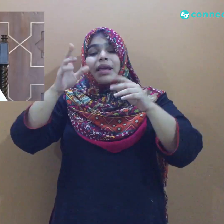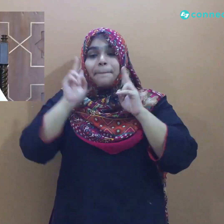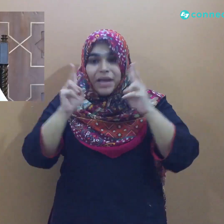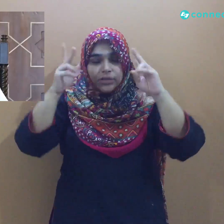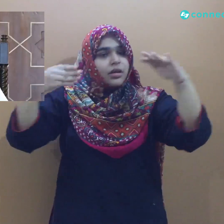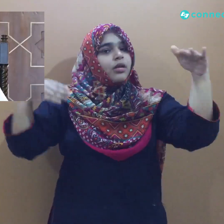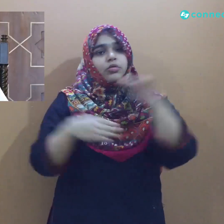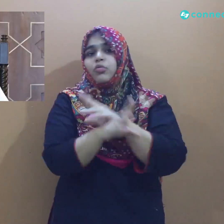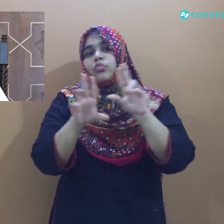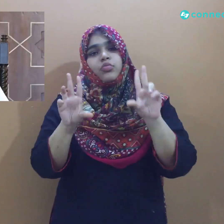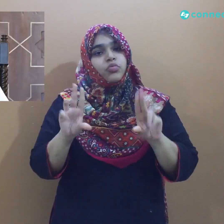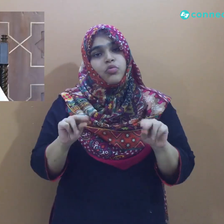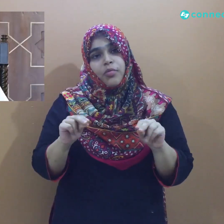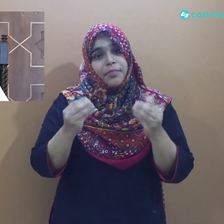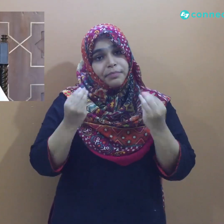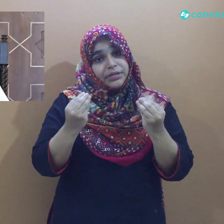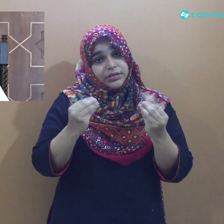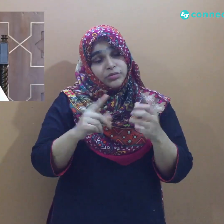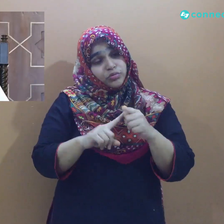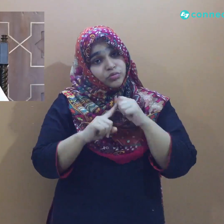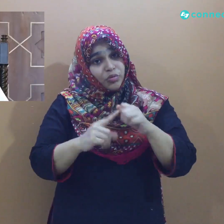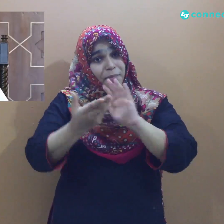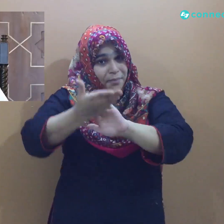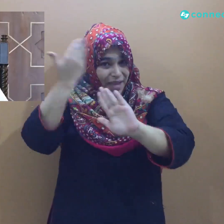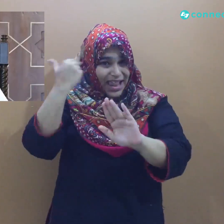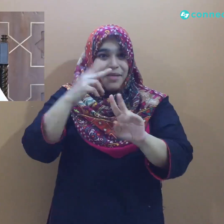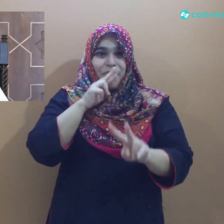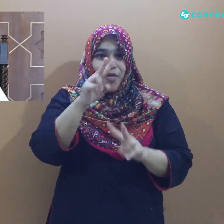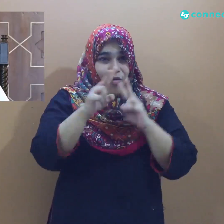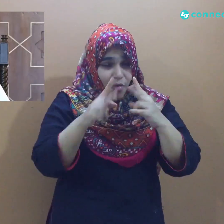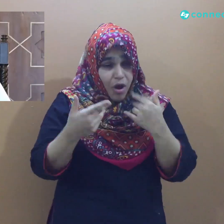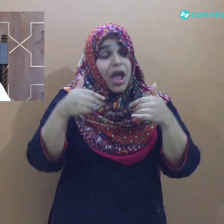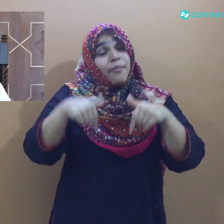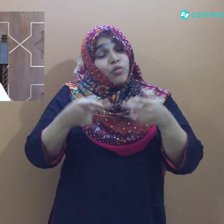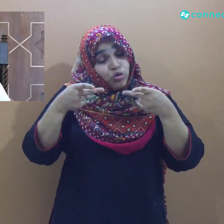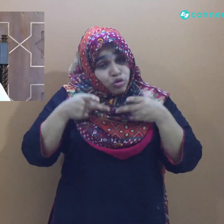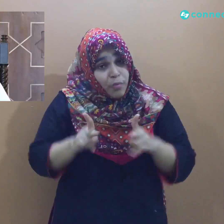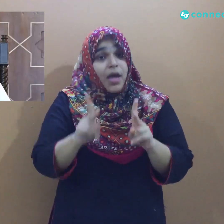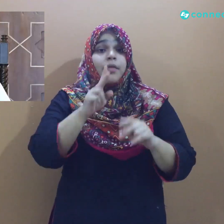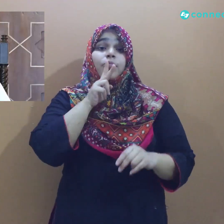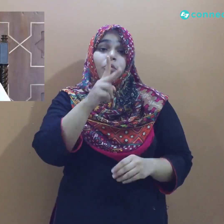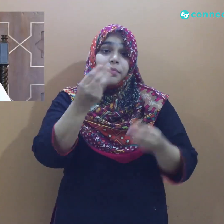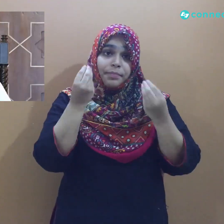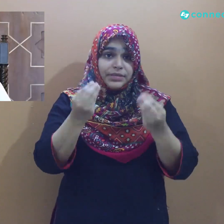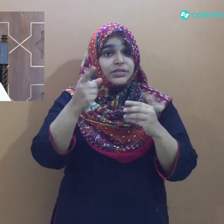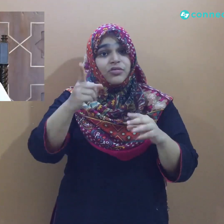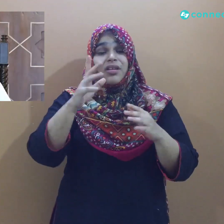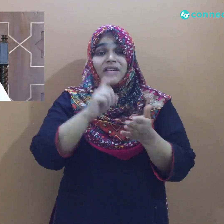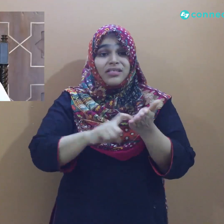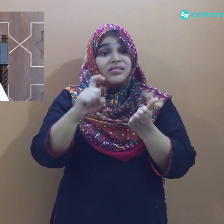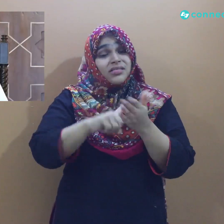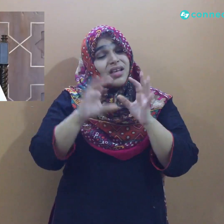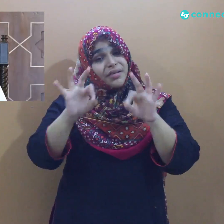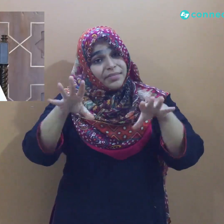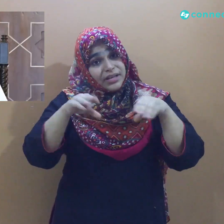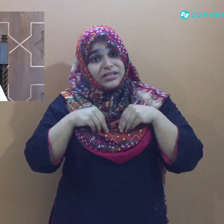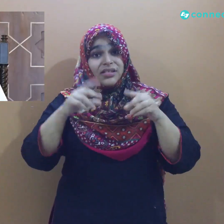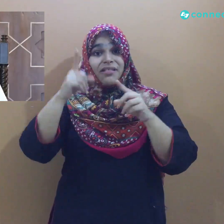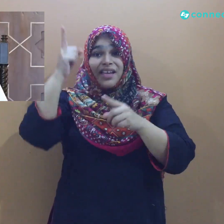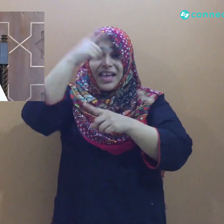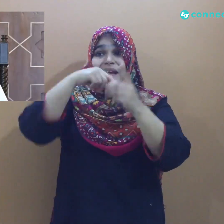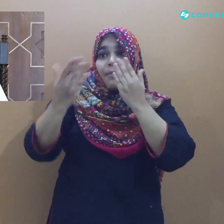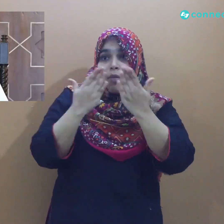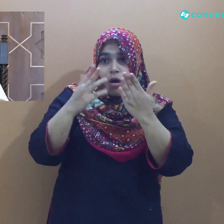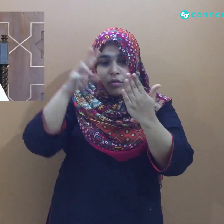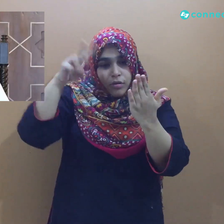آئیں۔ یہ پہلی مرتبہ بھی کہا گیا تھا اور اس وقت بھی گزارش یہی کی جا رہی ہے، کیونکہ جتنی سٹڈیز ہیں دنیا کے